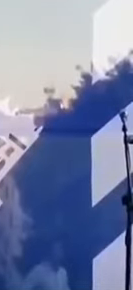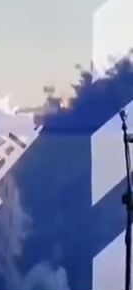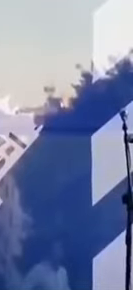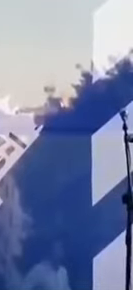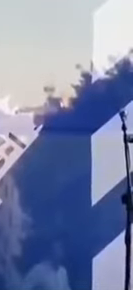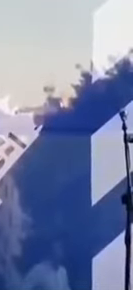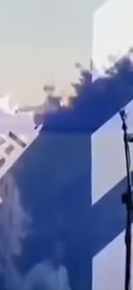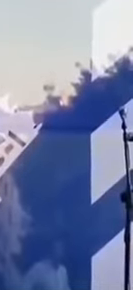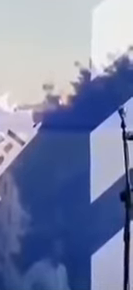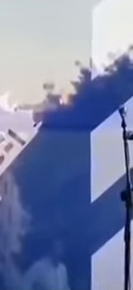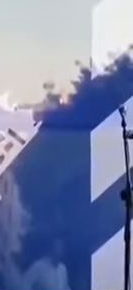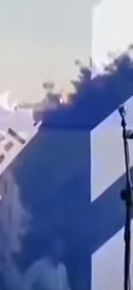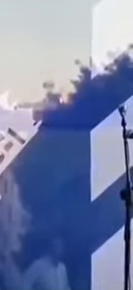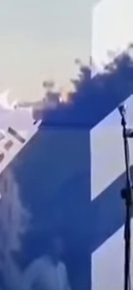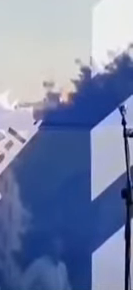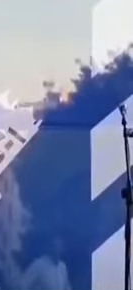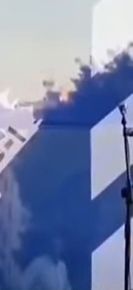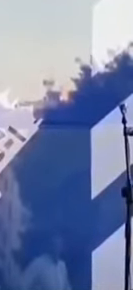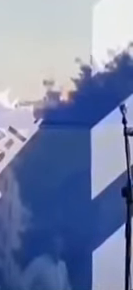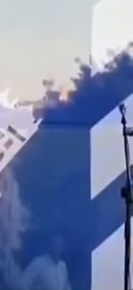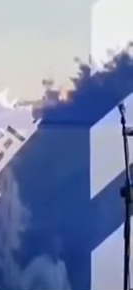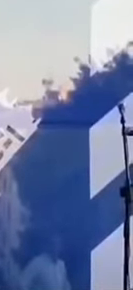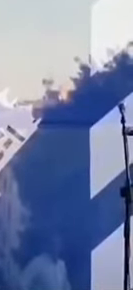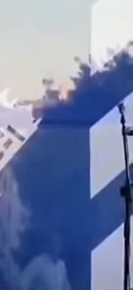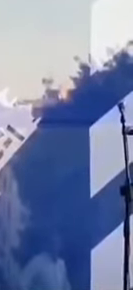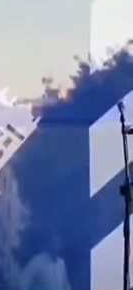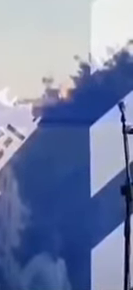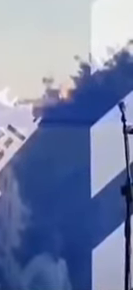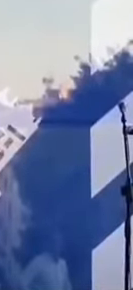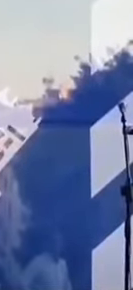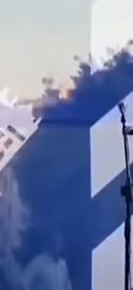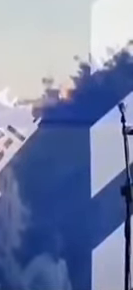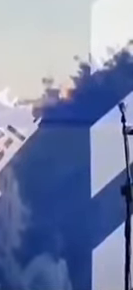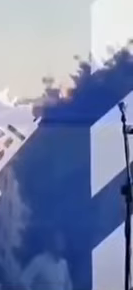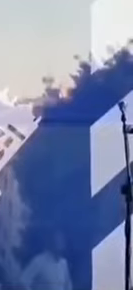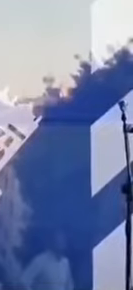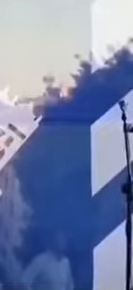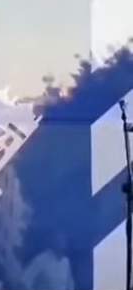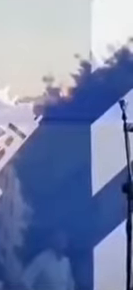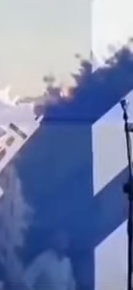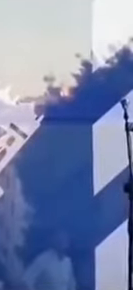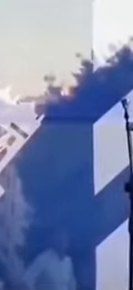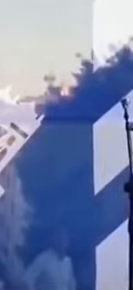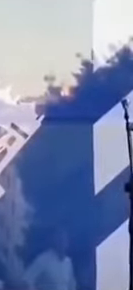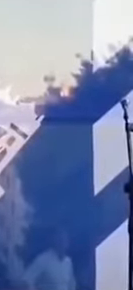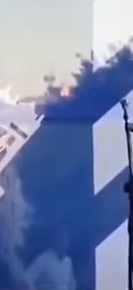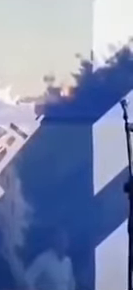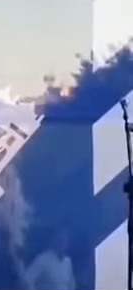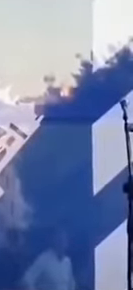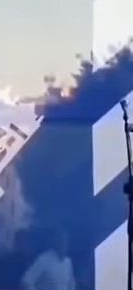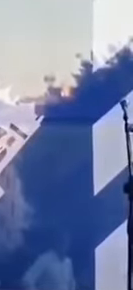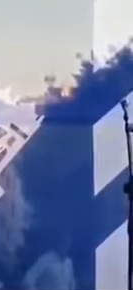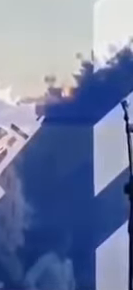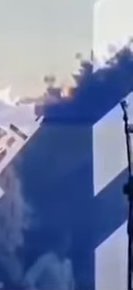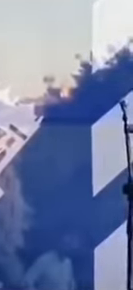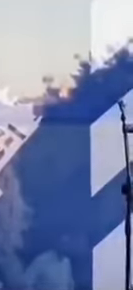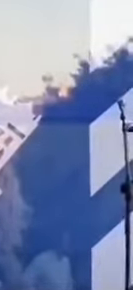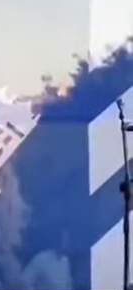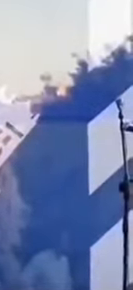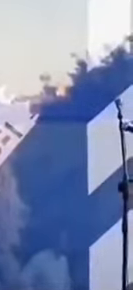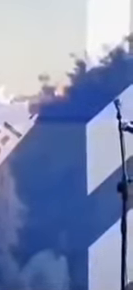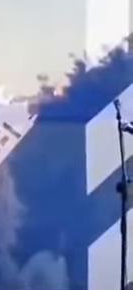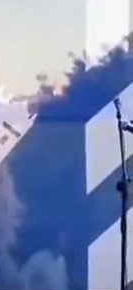di solito quando abbiamo organizzato questa manifestazione lo abbiamo fatto per augurarci buone vacanze e poi puntualmente le vacanze non le abbiamo fatte, però gli auguri